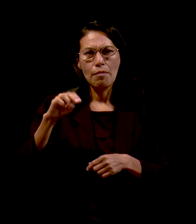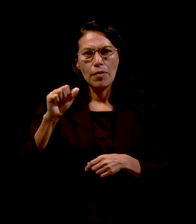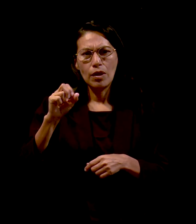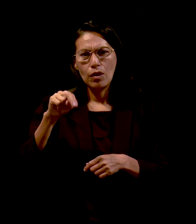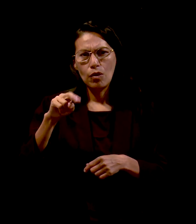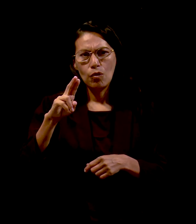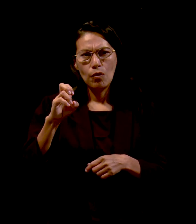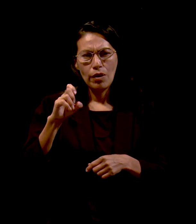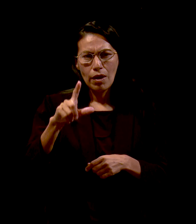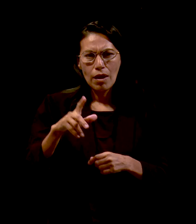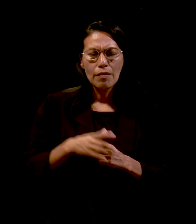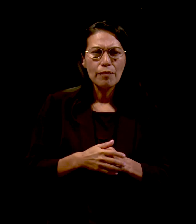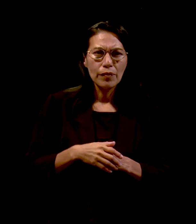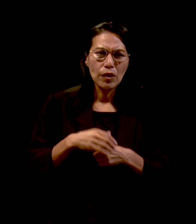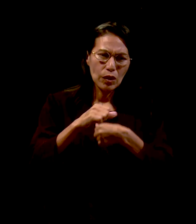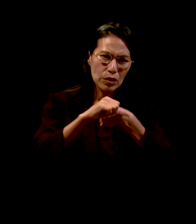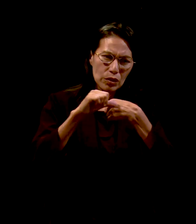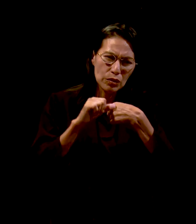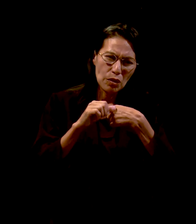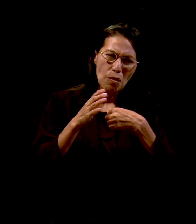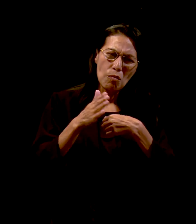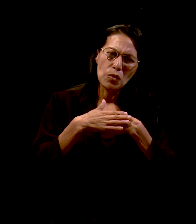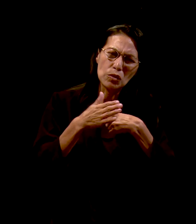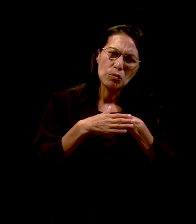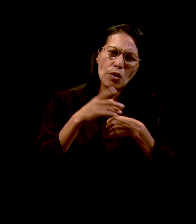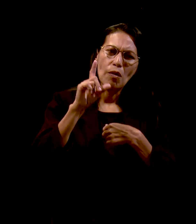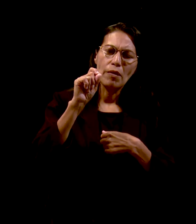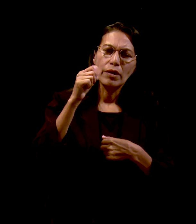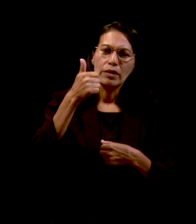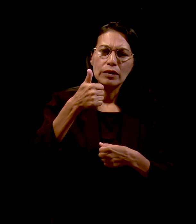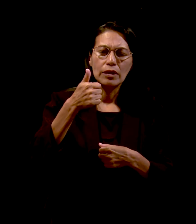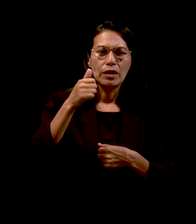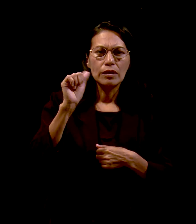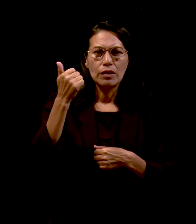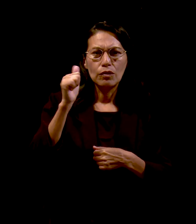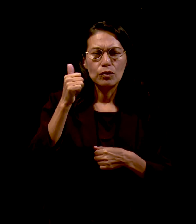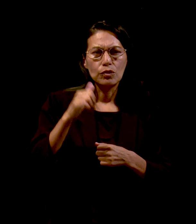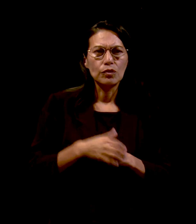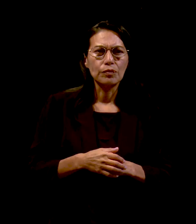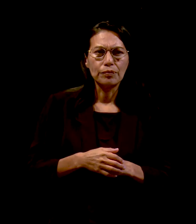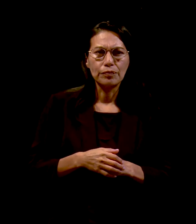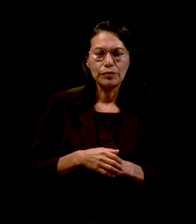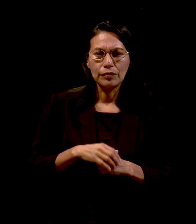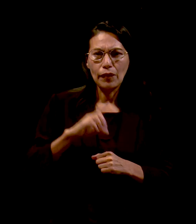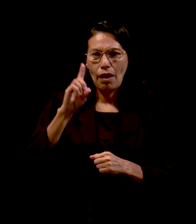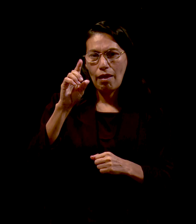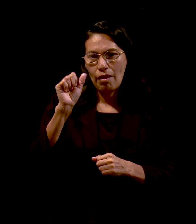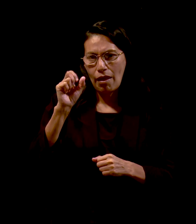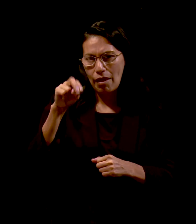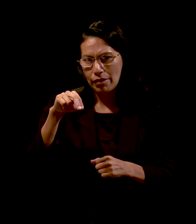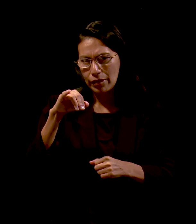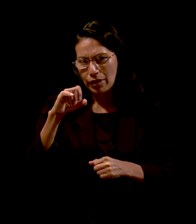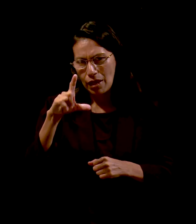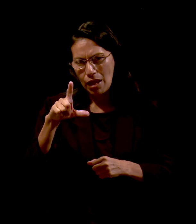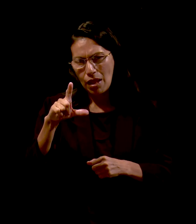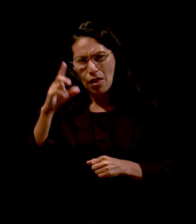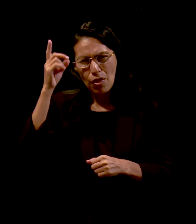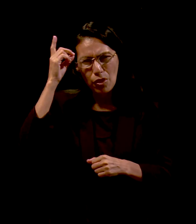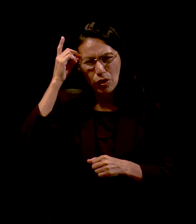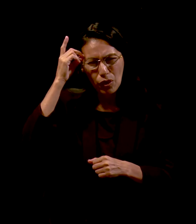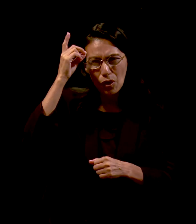26 de agosto bueno pues estamos a tiempo todavía vamos a estar orando danielle dios